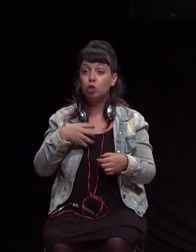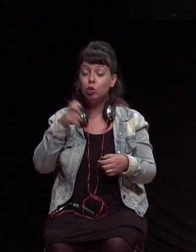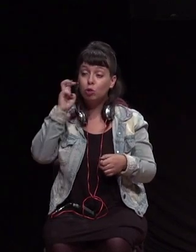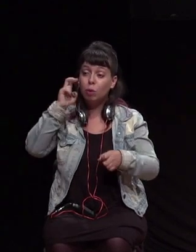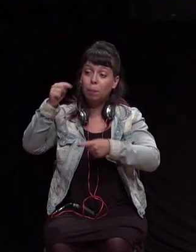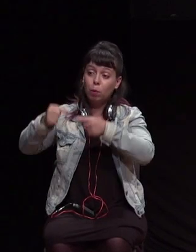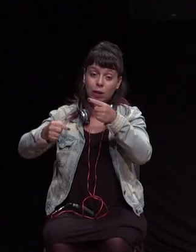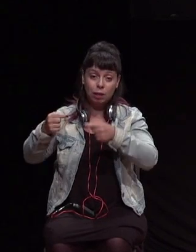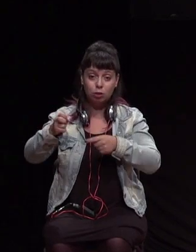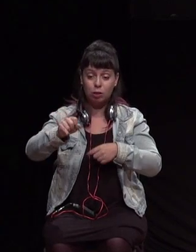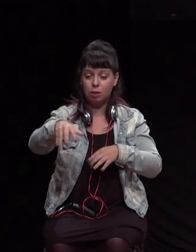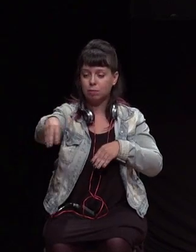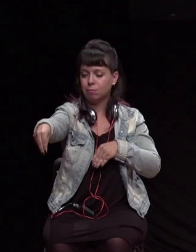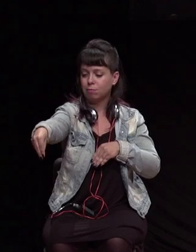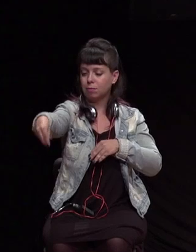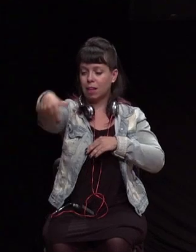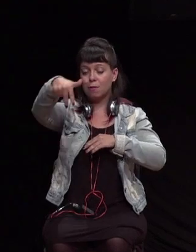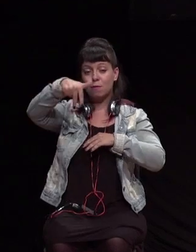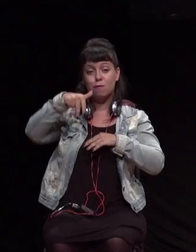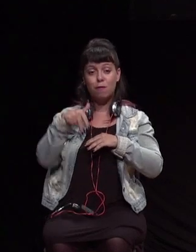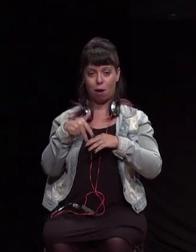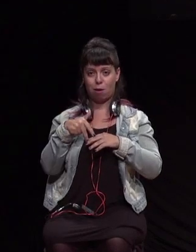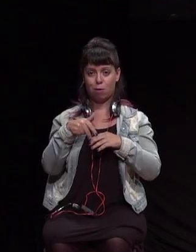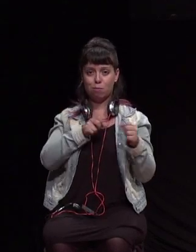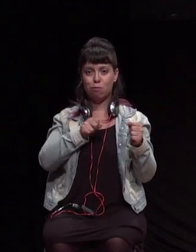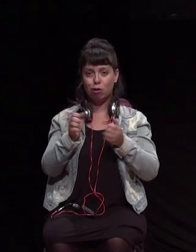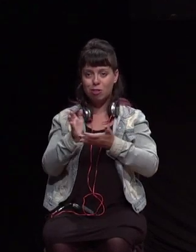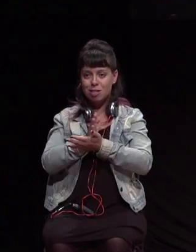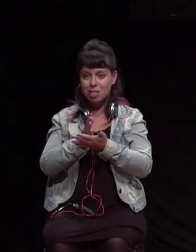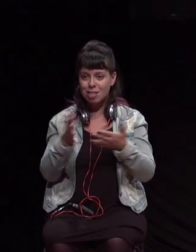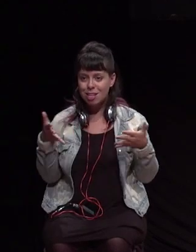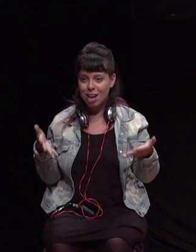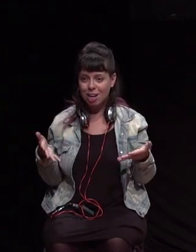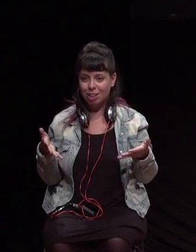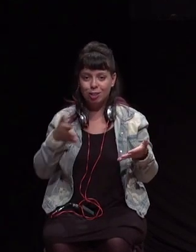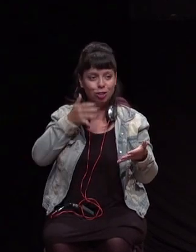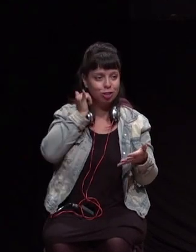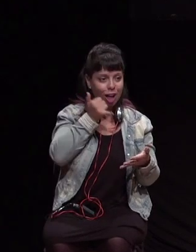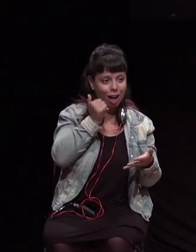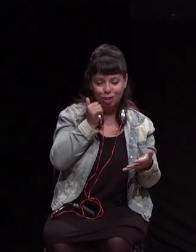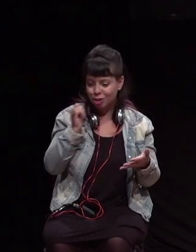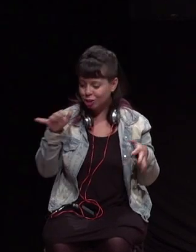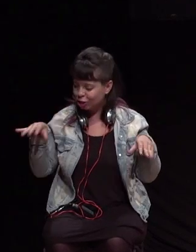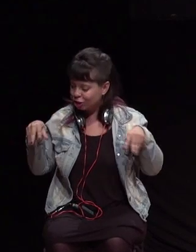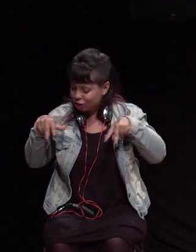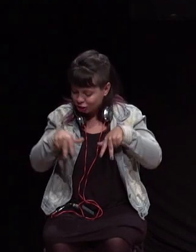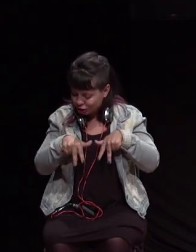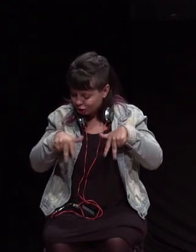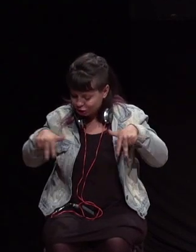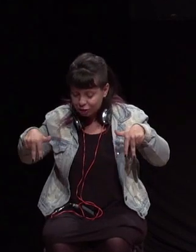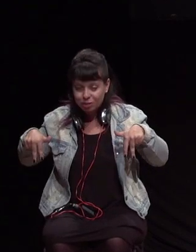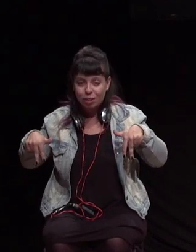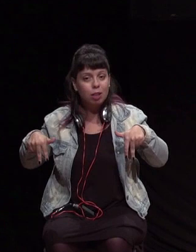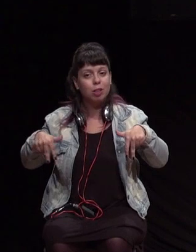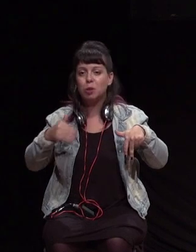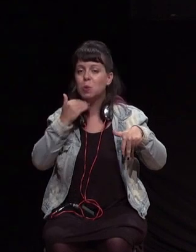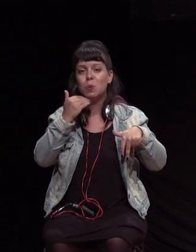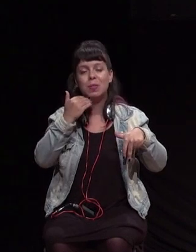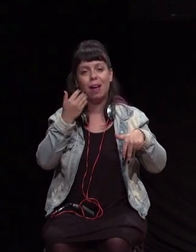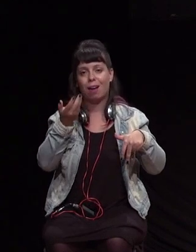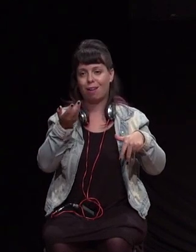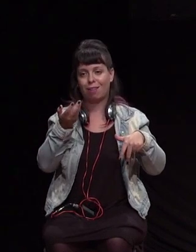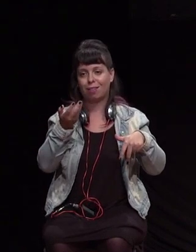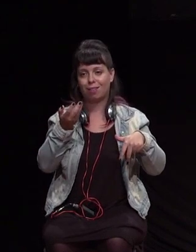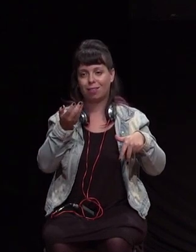ocupar o centro, o processo decisório e a produção de narrativas, né, a gente não tem como evitar a perpetuação mais ou